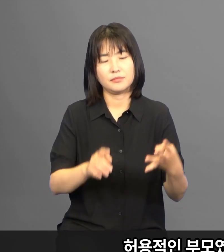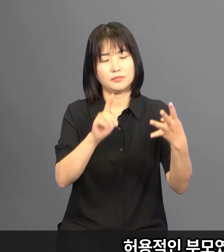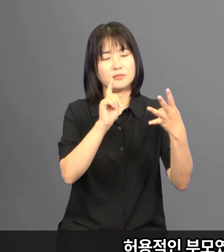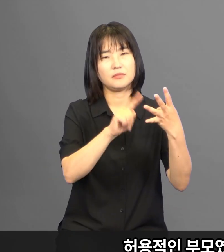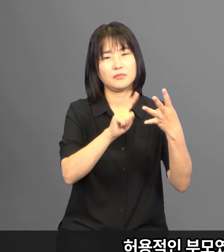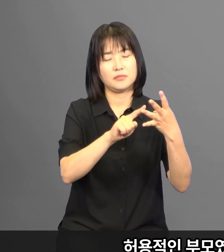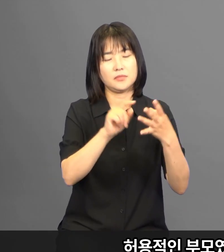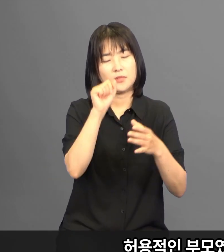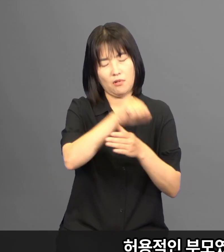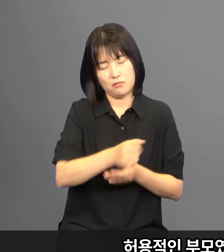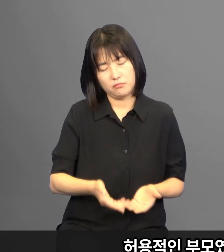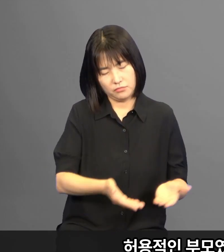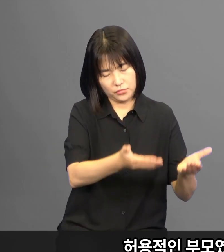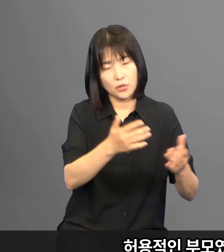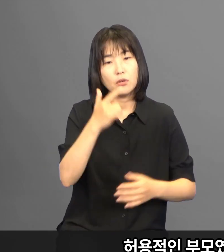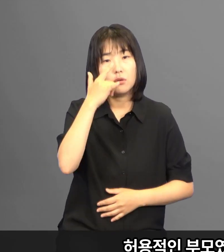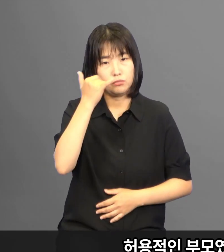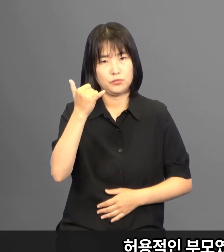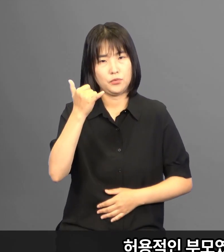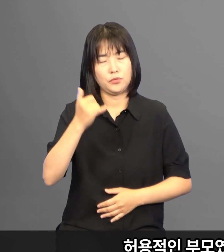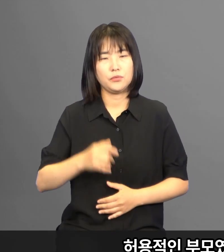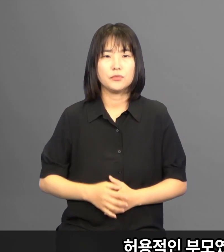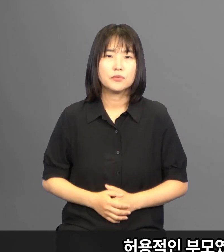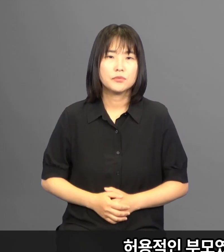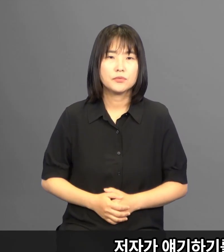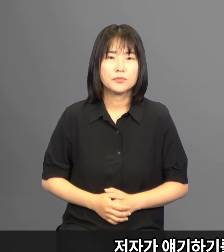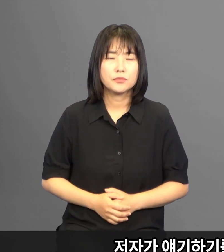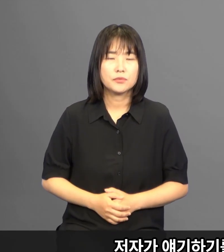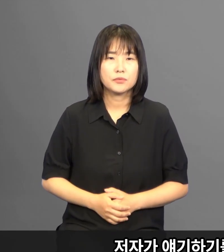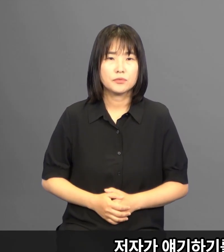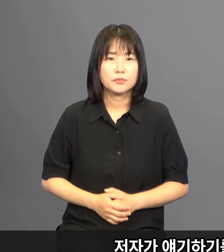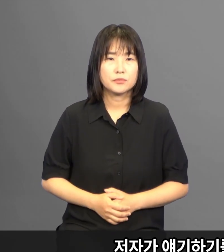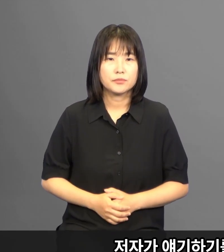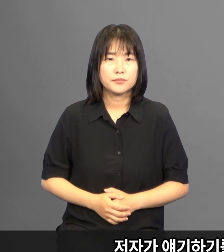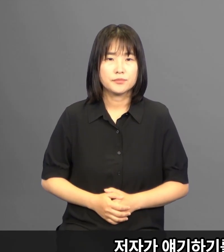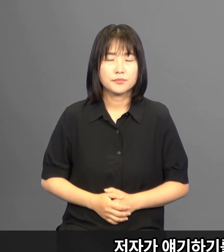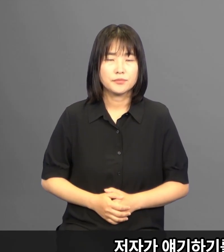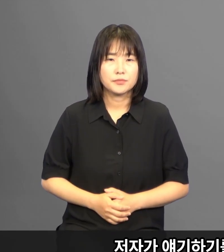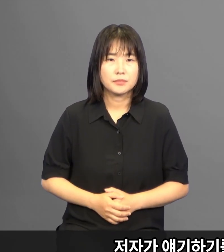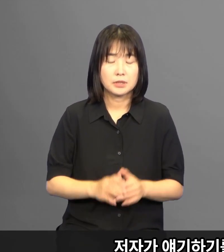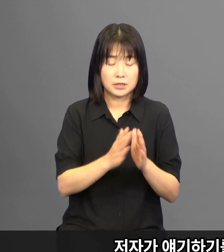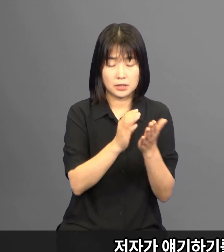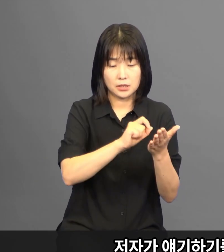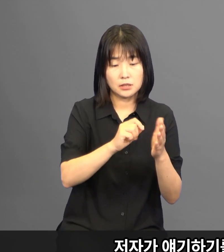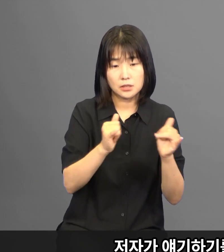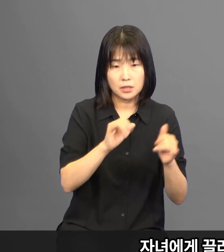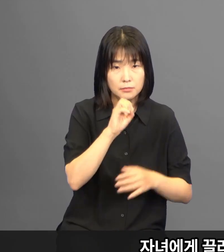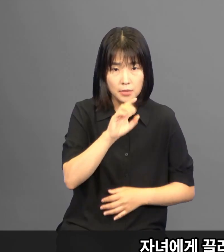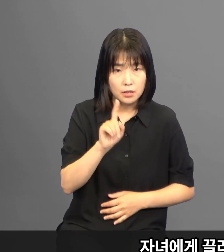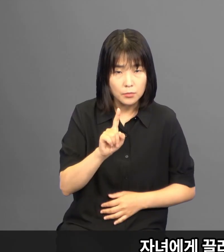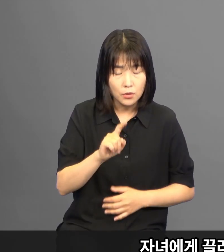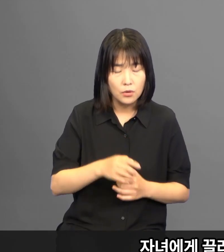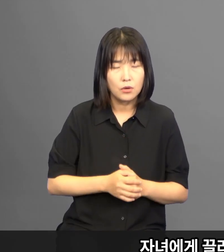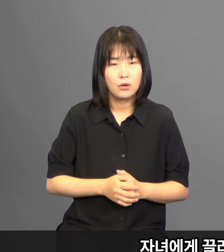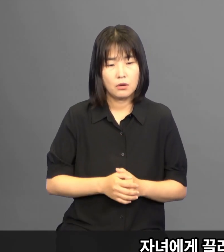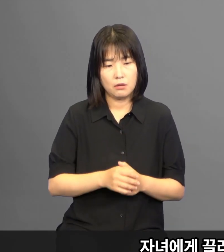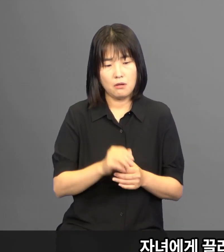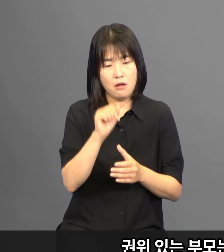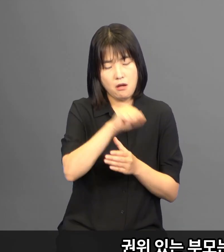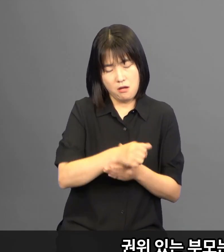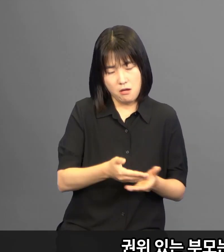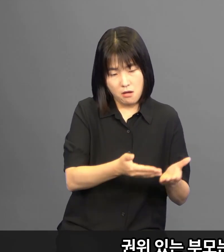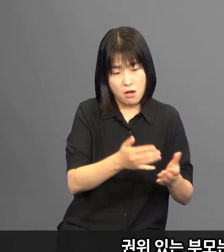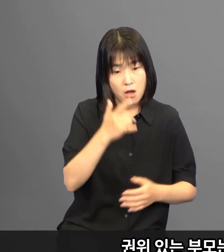허용적인 부모였습니다. 허용적인 부모. 저자가 얘기하기를 허용적인 부모의 경우 자녀에게 끌려다닌다라고